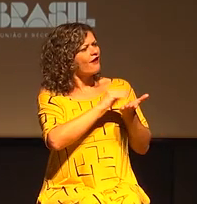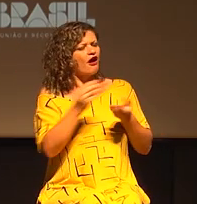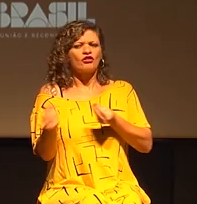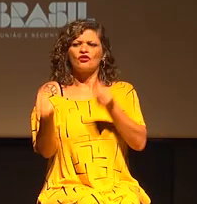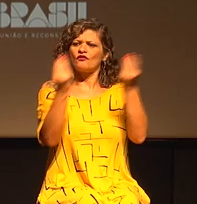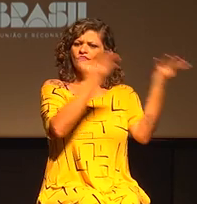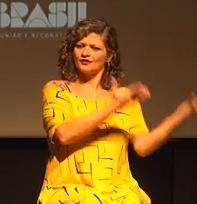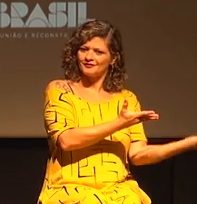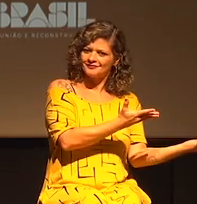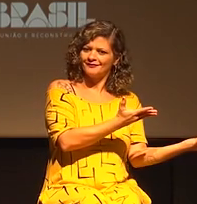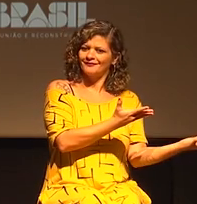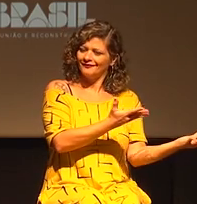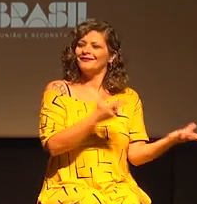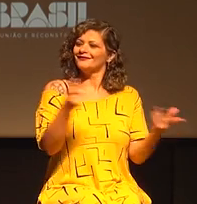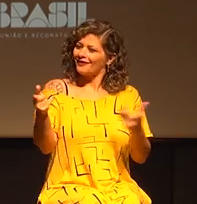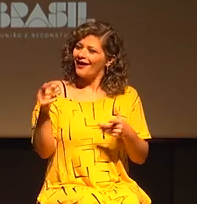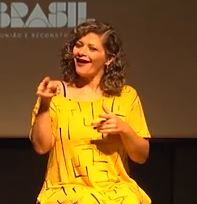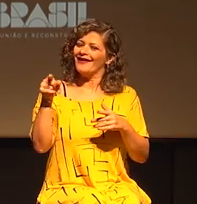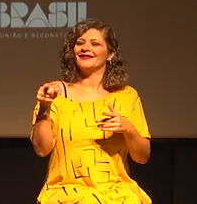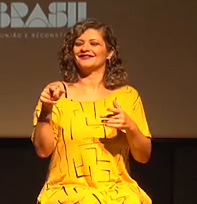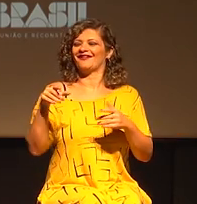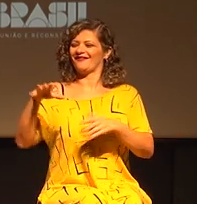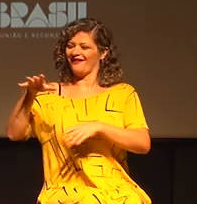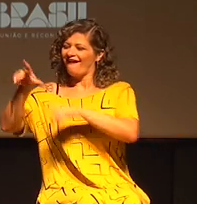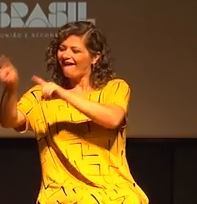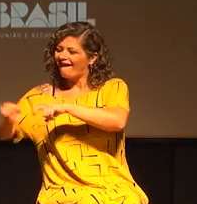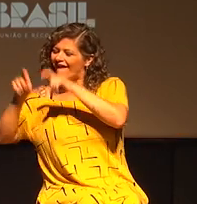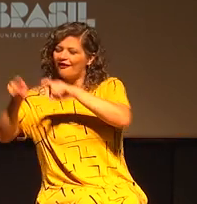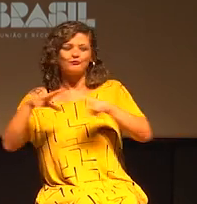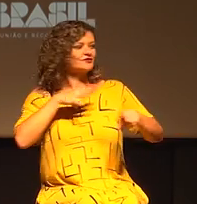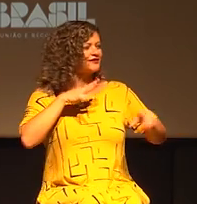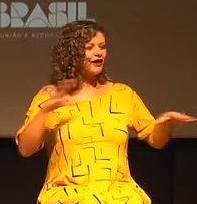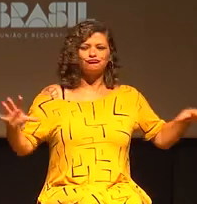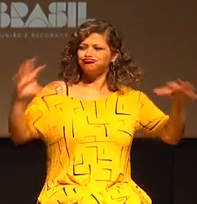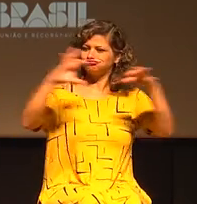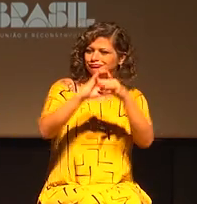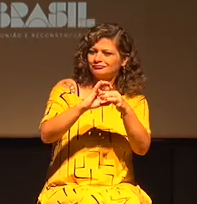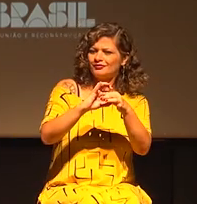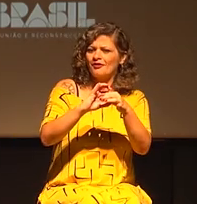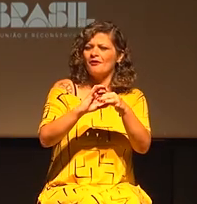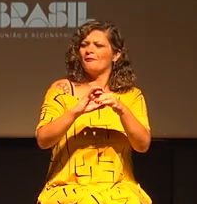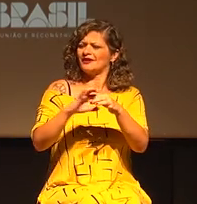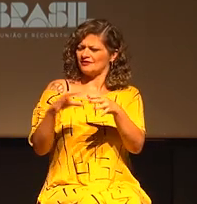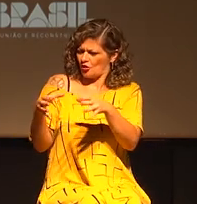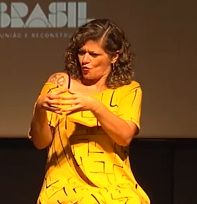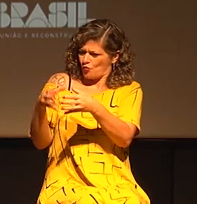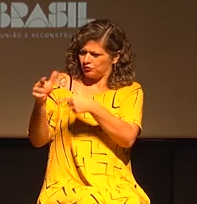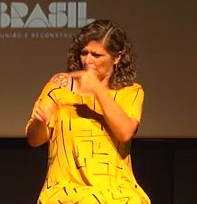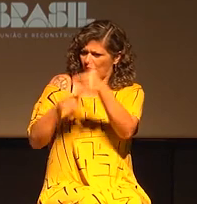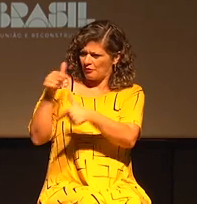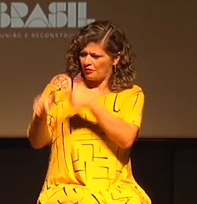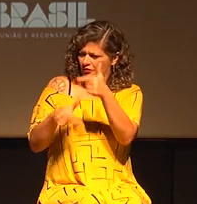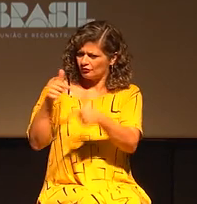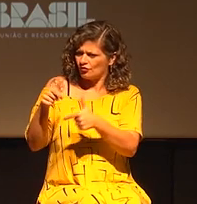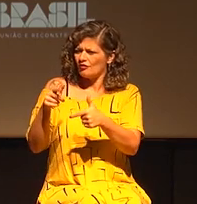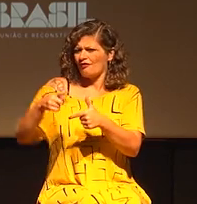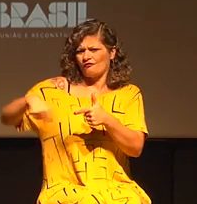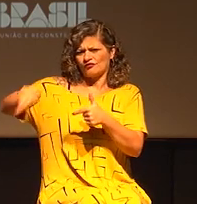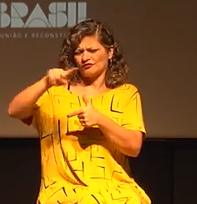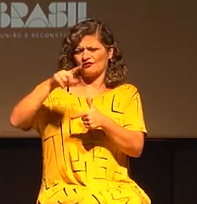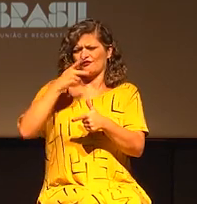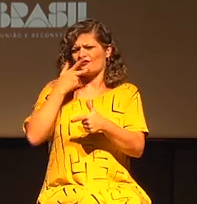essa que é a relação classe trabalhadora campo e cidade que a gente sempre Insiste e Ah mas classe trabalhadora vocês estão vocês estão então tirando aqui